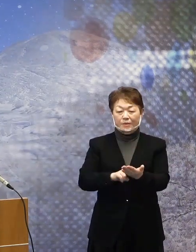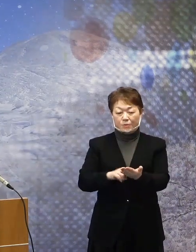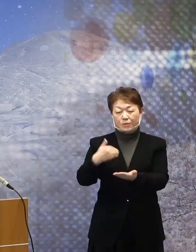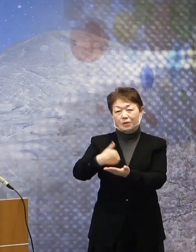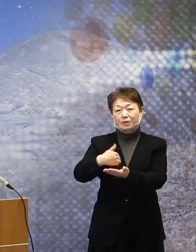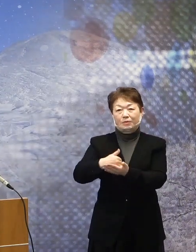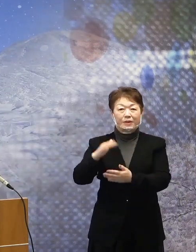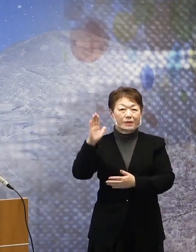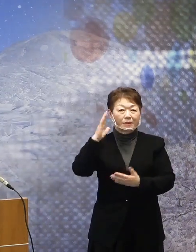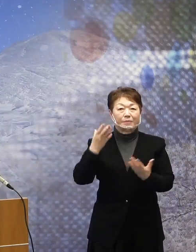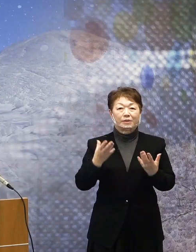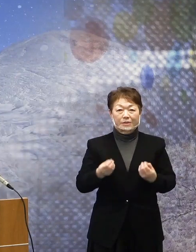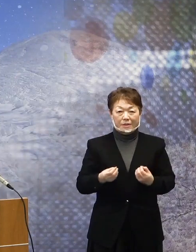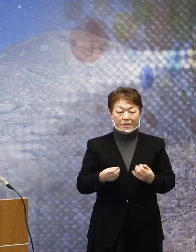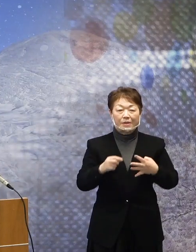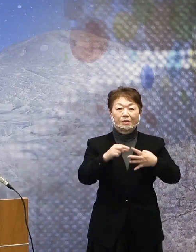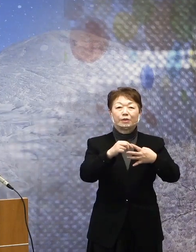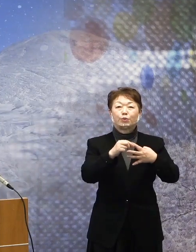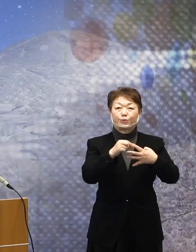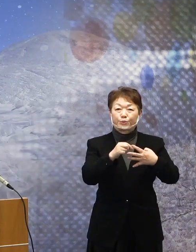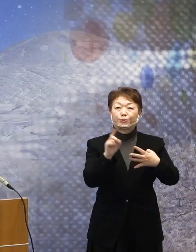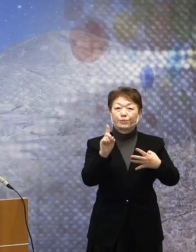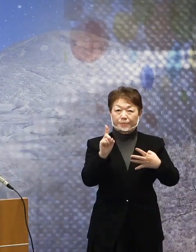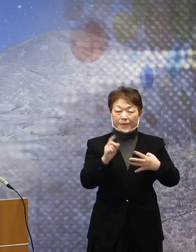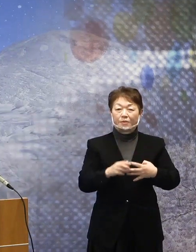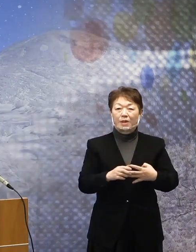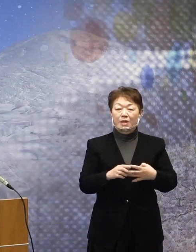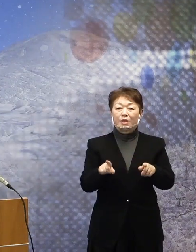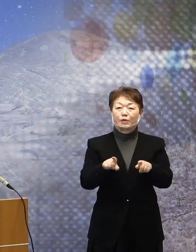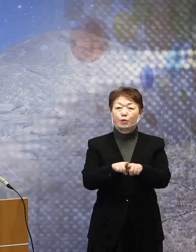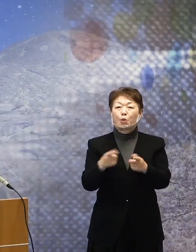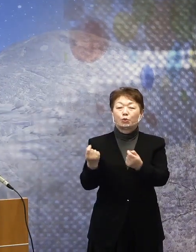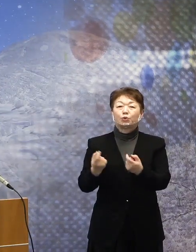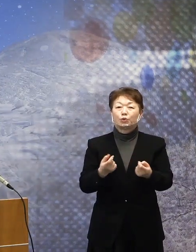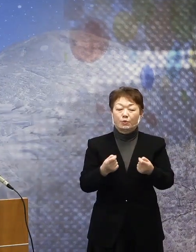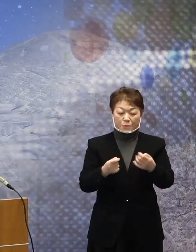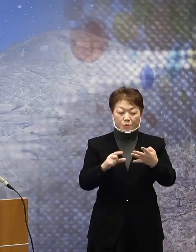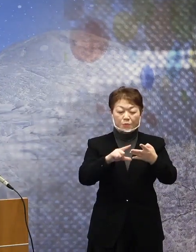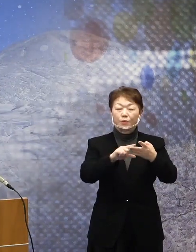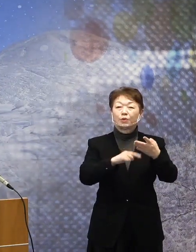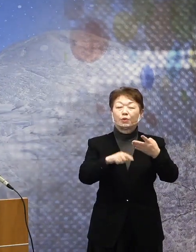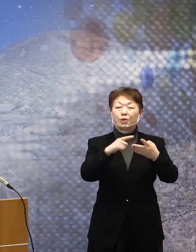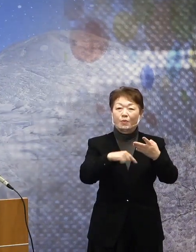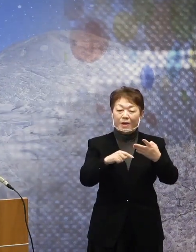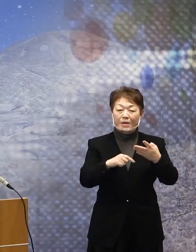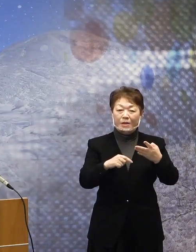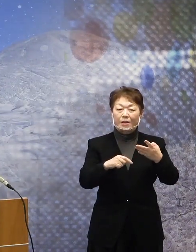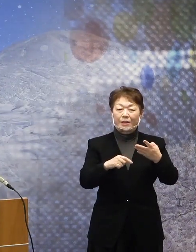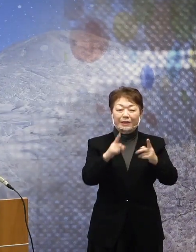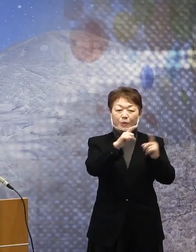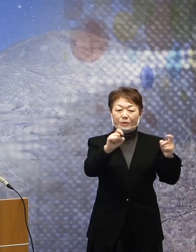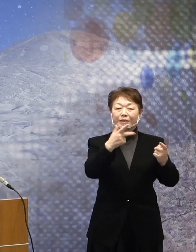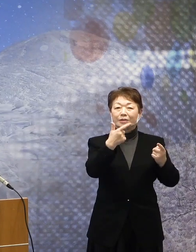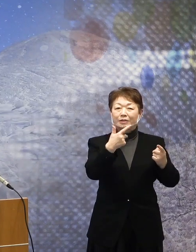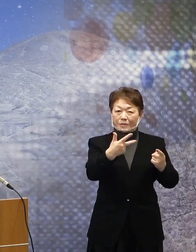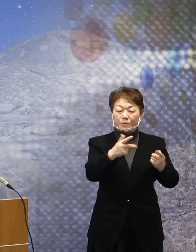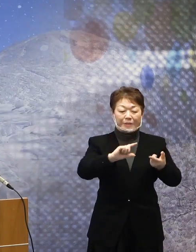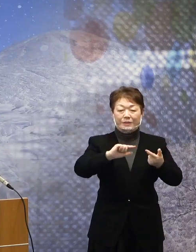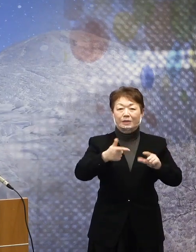ております。1点は、共通するもの、3点は弘前市と違うものという説明を受けました